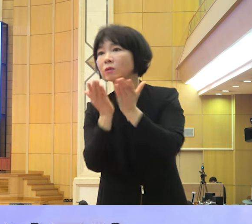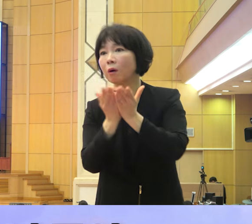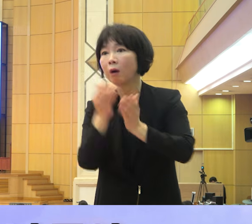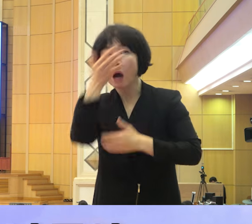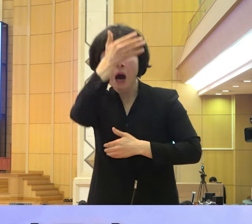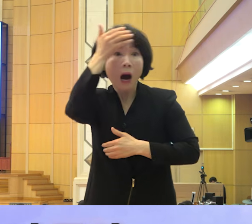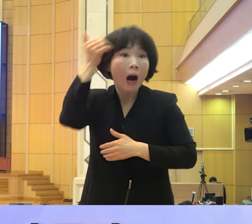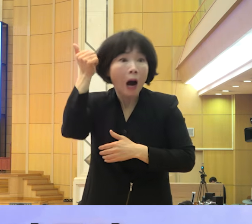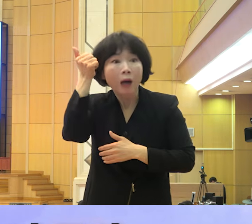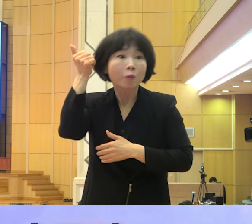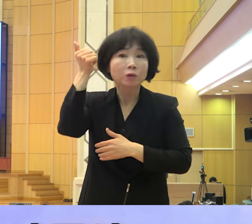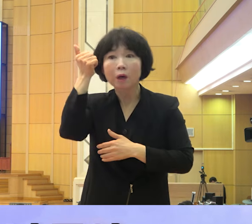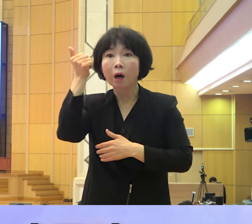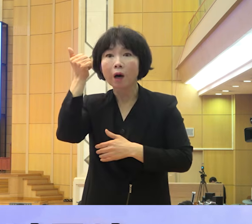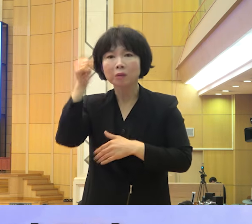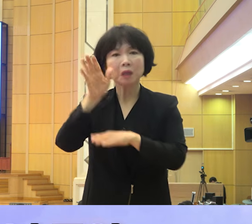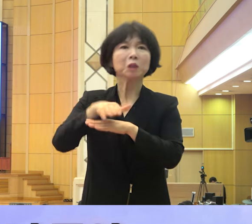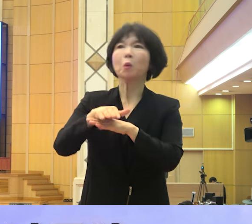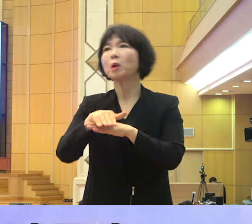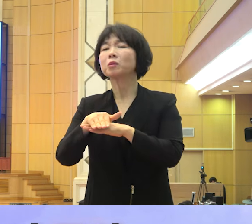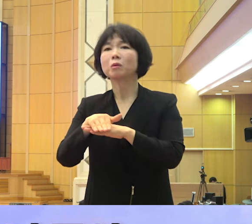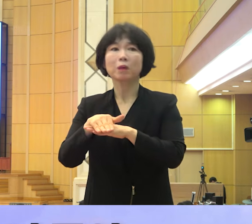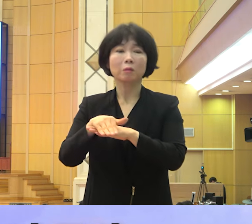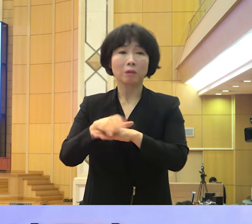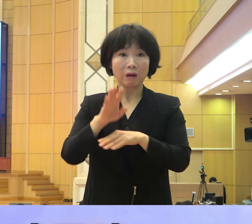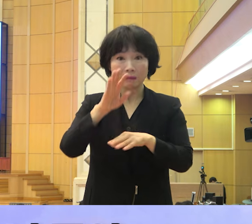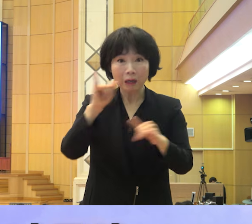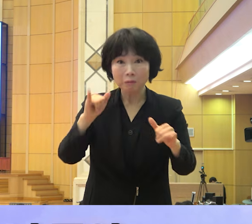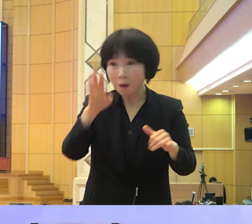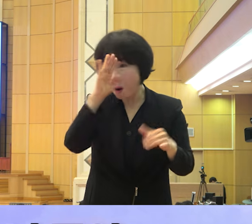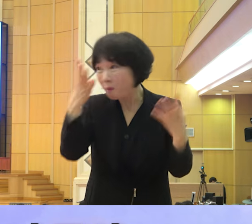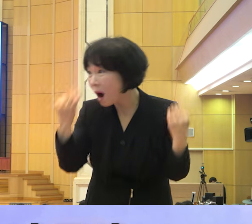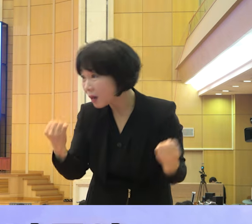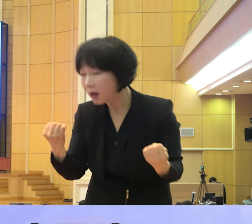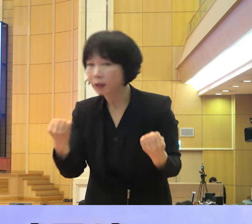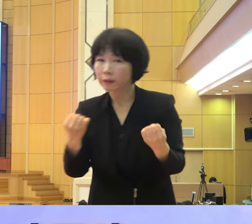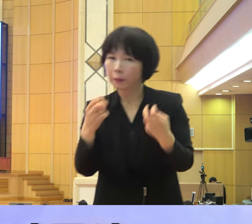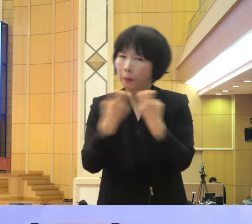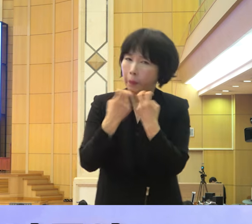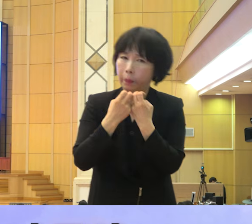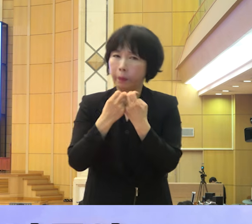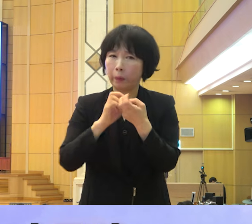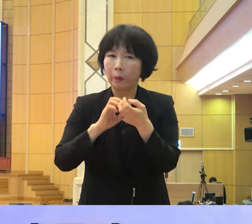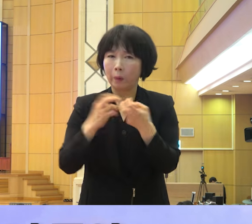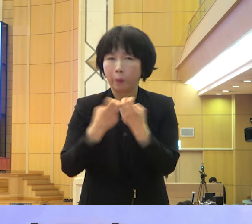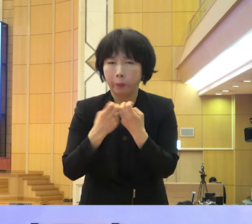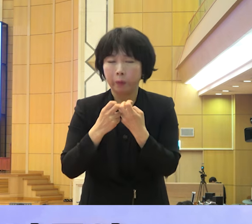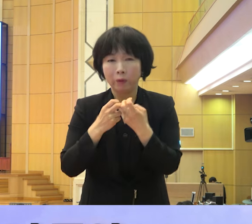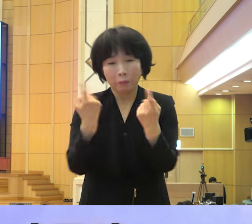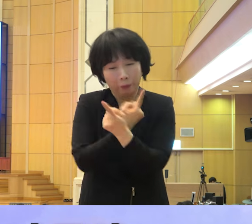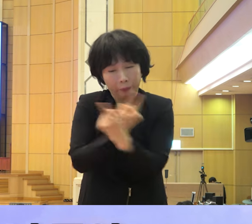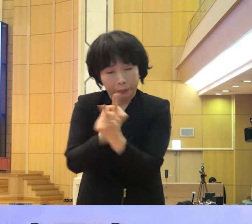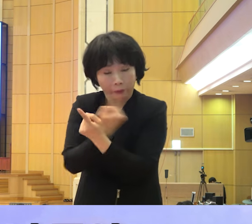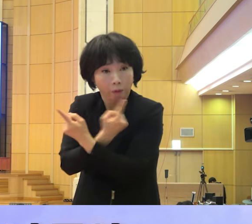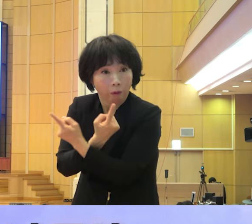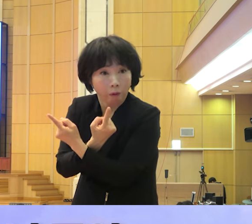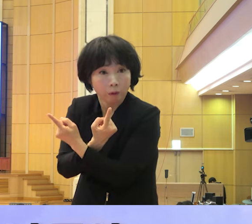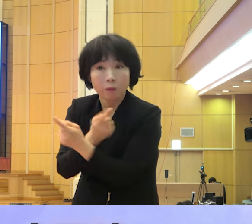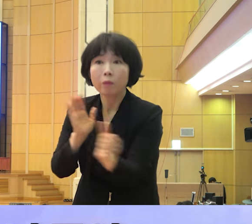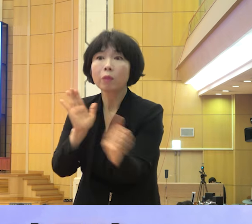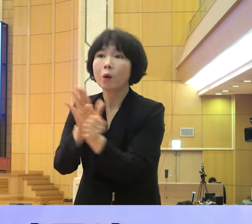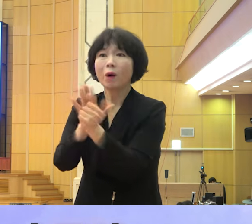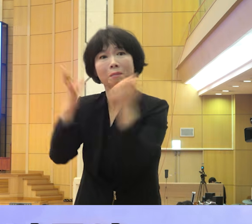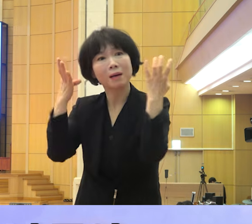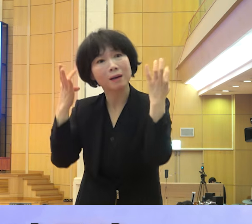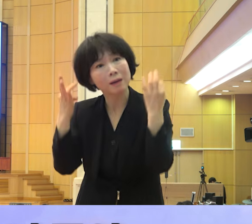사람들 그냥 불치병이라든지 뭐 이런저런 병이 있으면 이런 식으로 저런 식으로 자연 치유식으로 그렇게 해서 많은